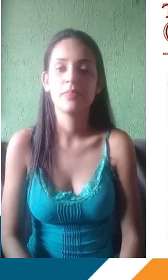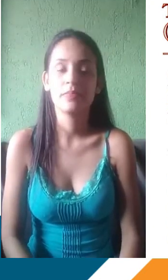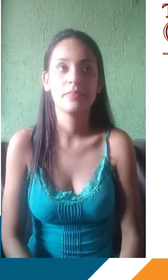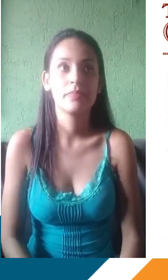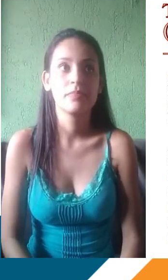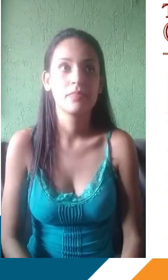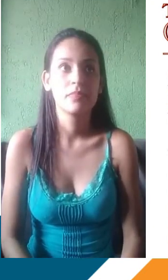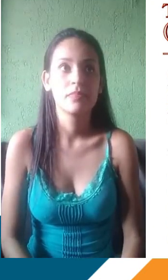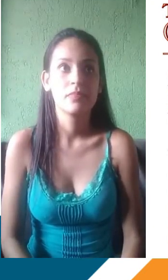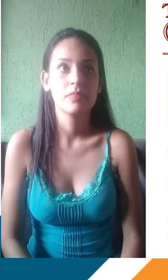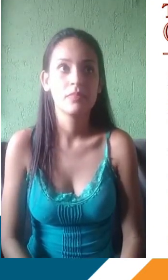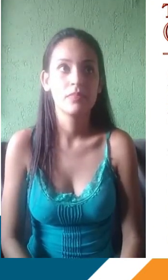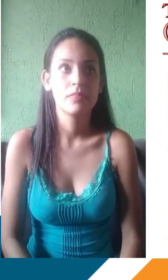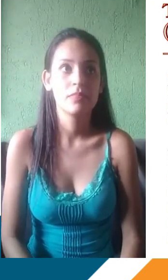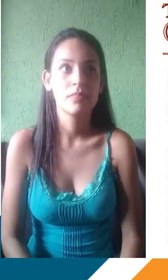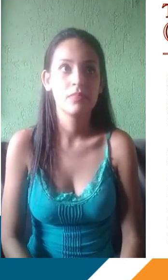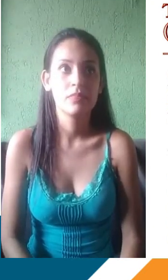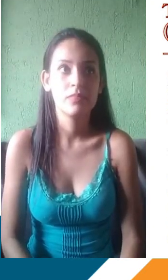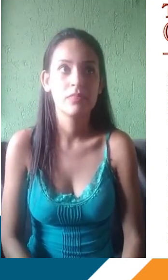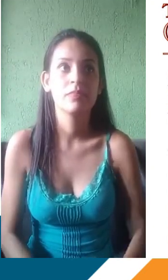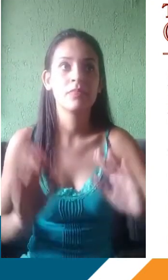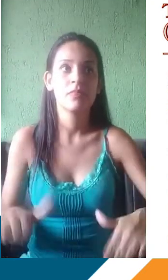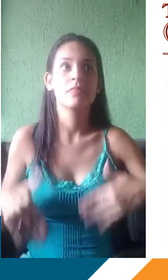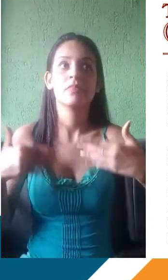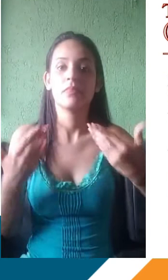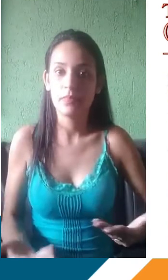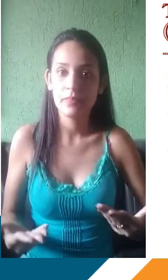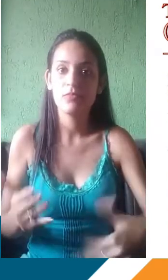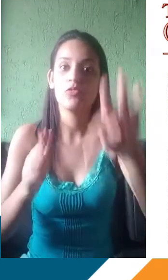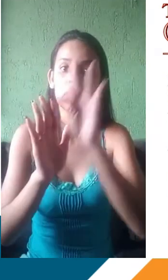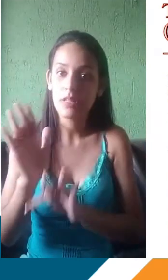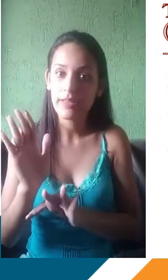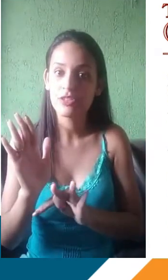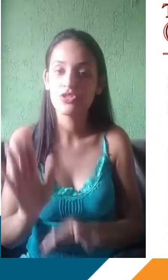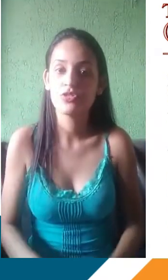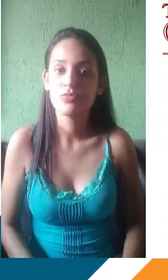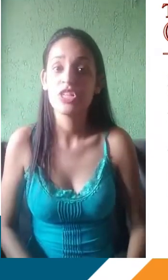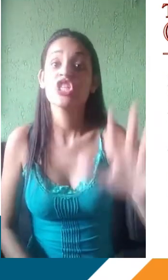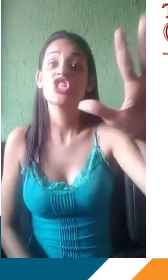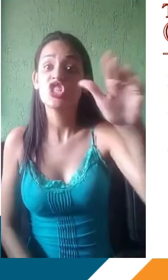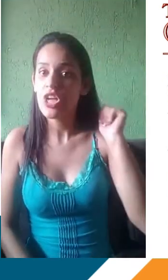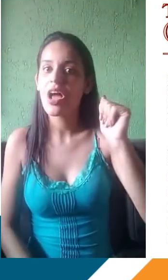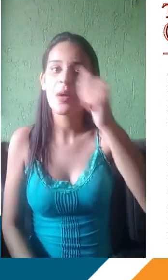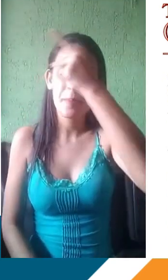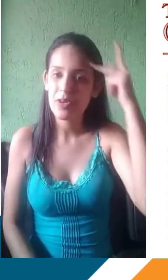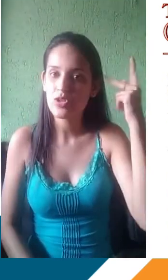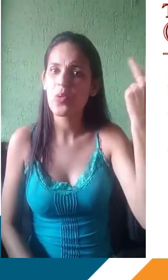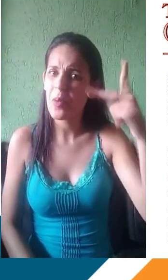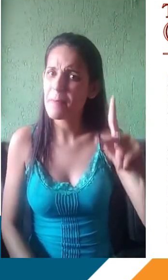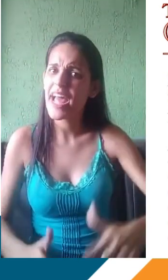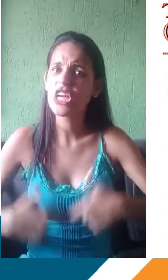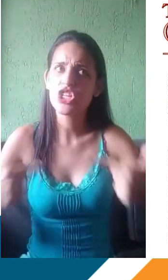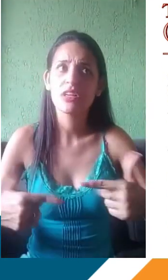predominante é a sequência textual injutiva, pois está chamando o interlocutor à participação, levando assim a compreender a